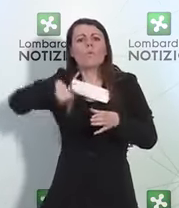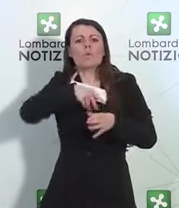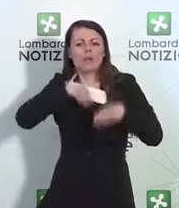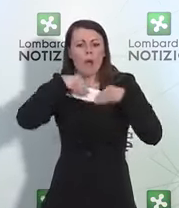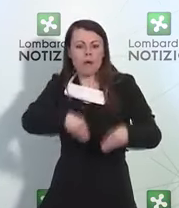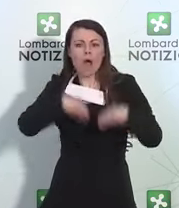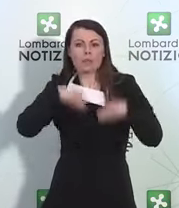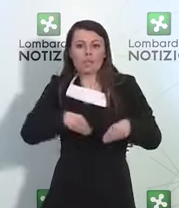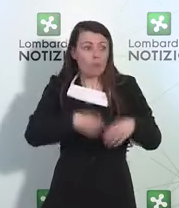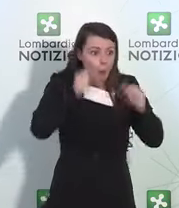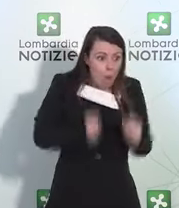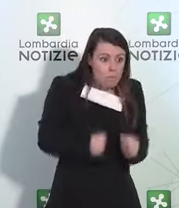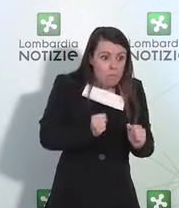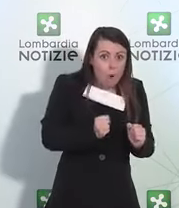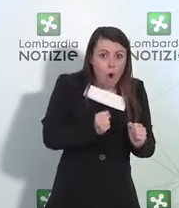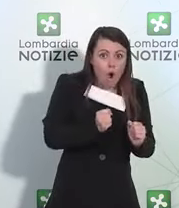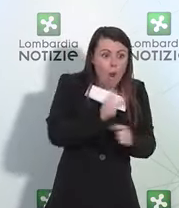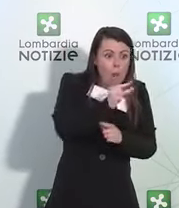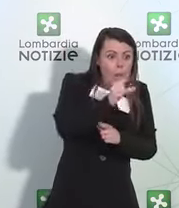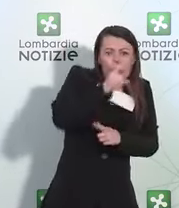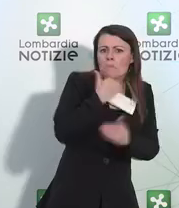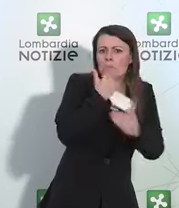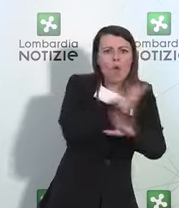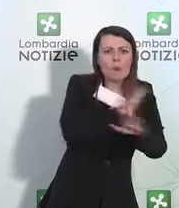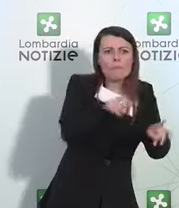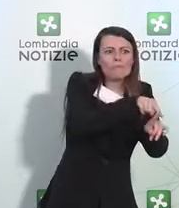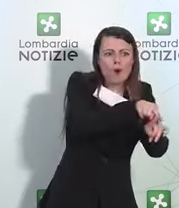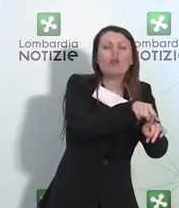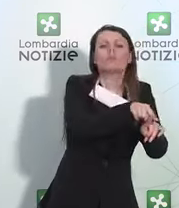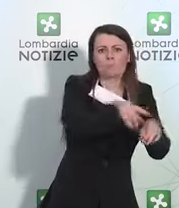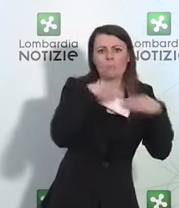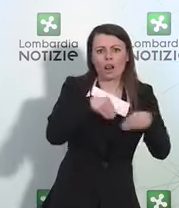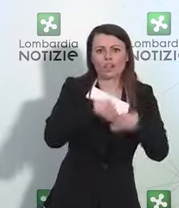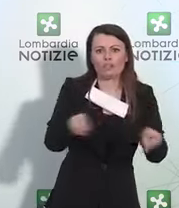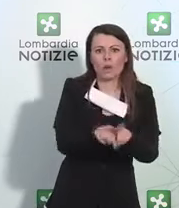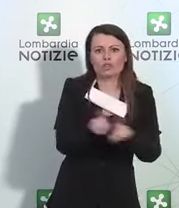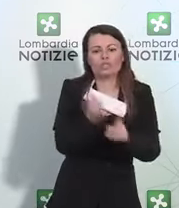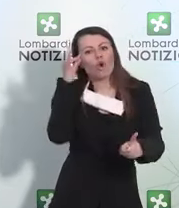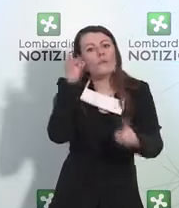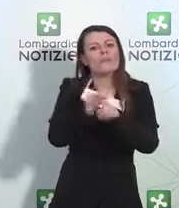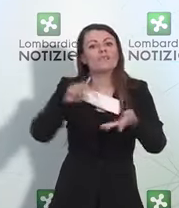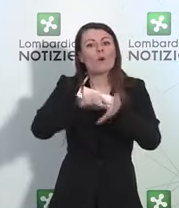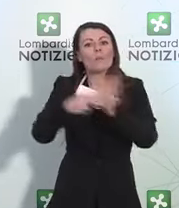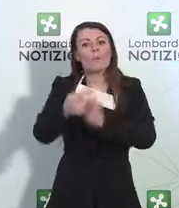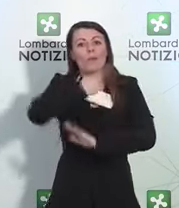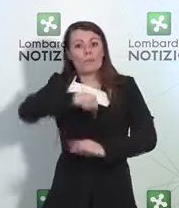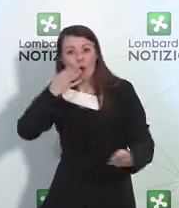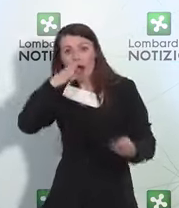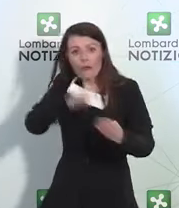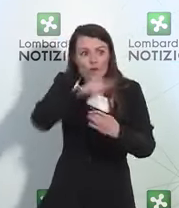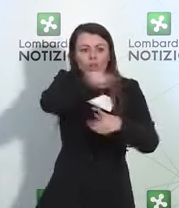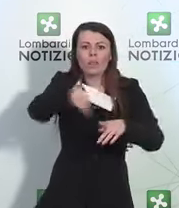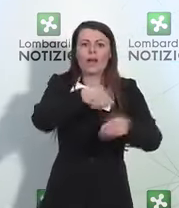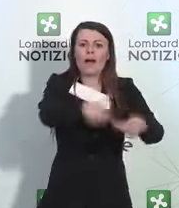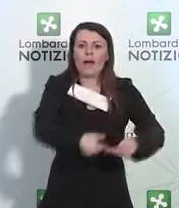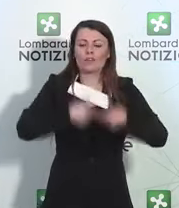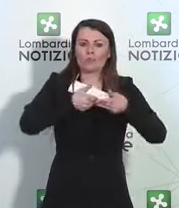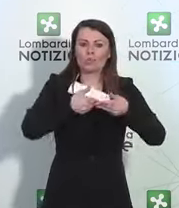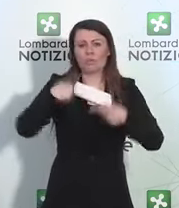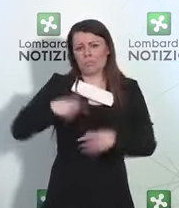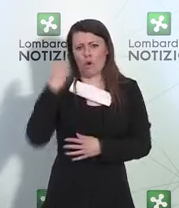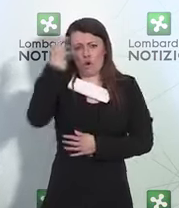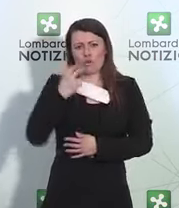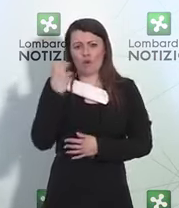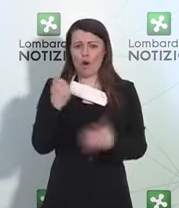delle proprie risorse a risolvere i problemi che in questo momento stiamo affrontando sono molto orgoglioso oltre a questi